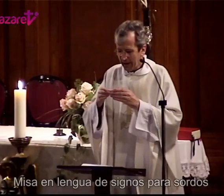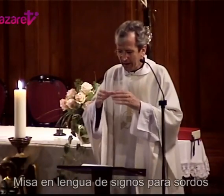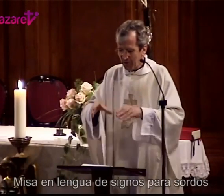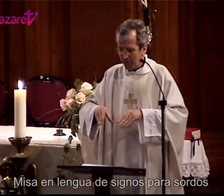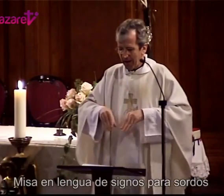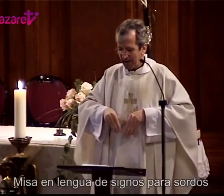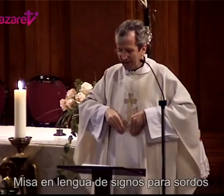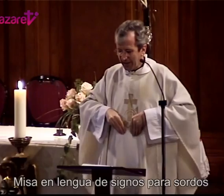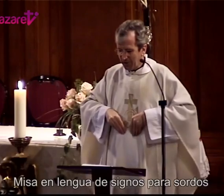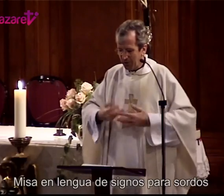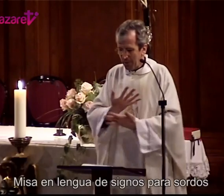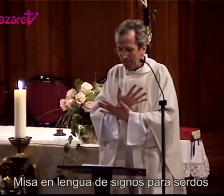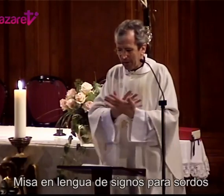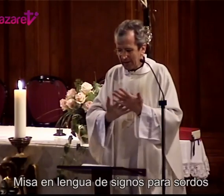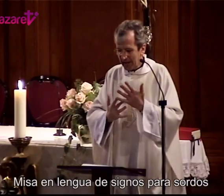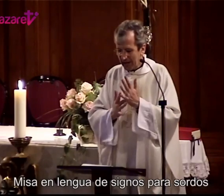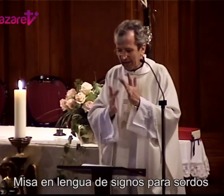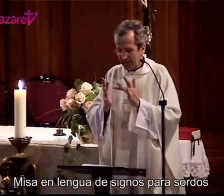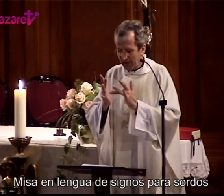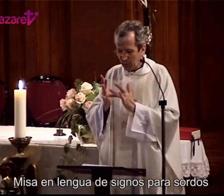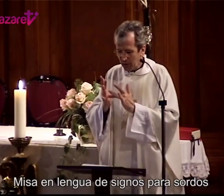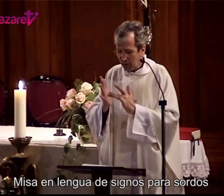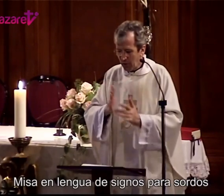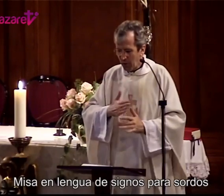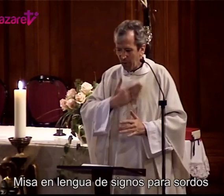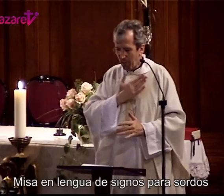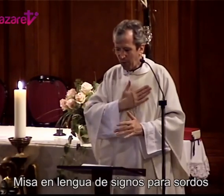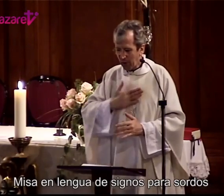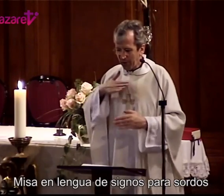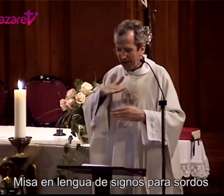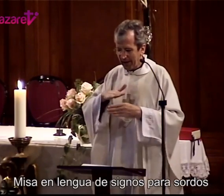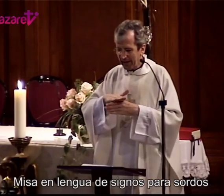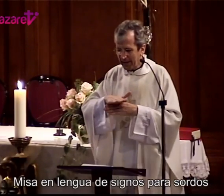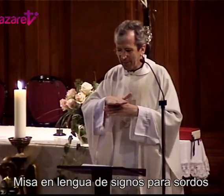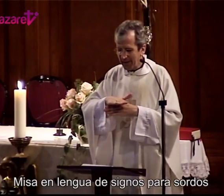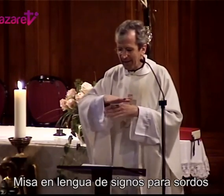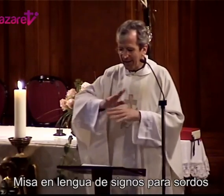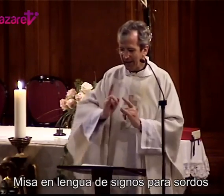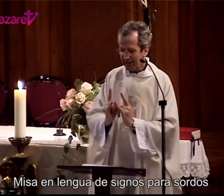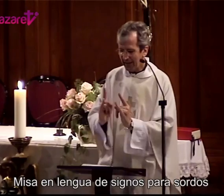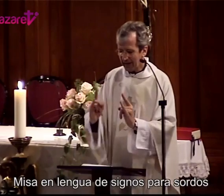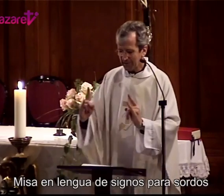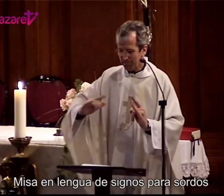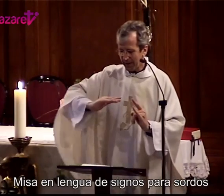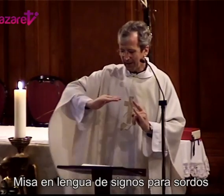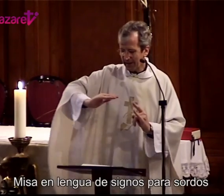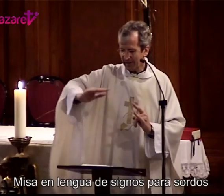rebaño adquirido por la sangre de tu Hijo pueda gozar eternamente de las praderas de